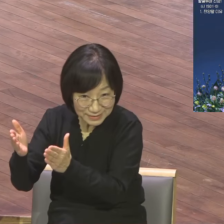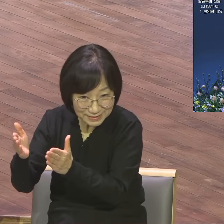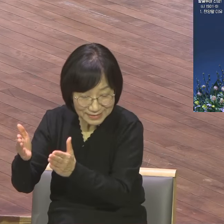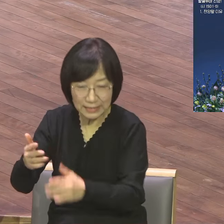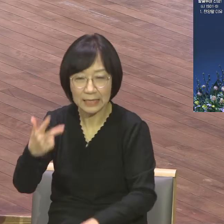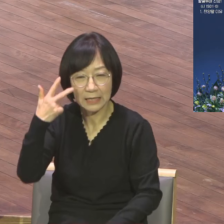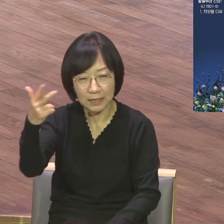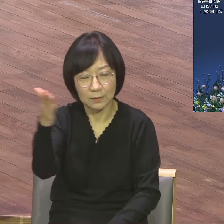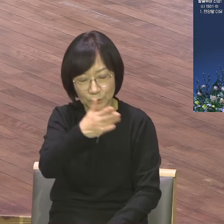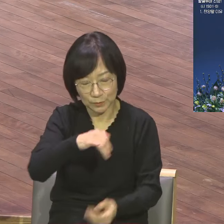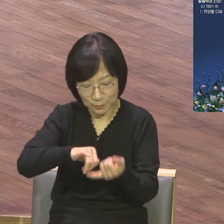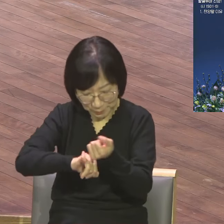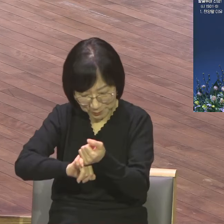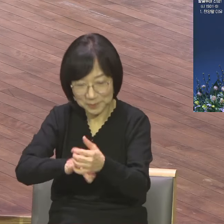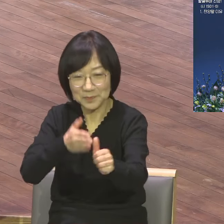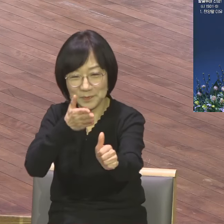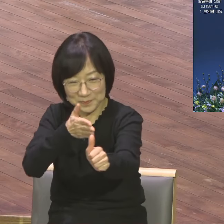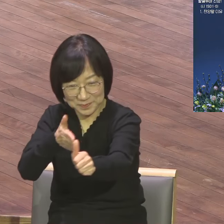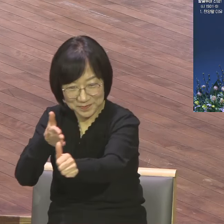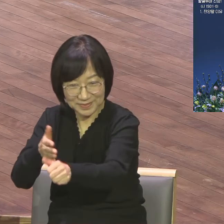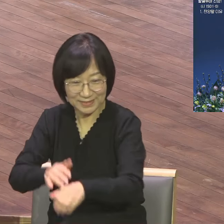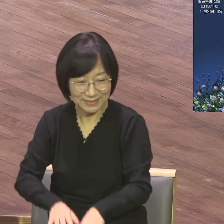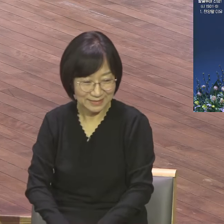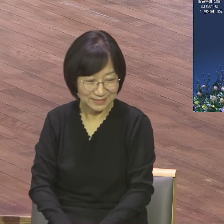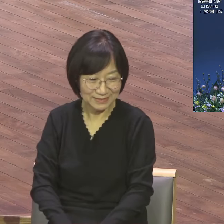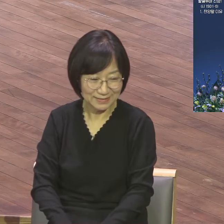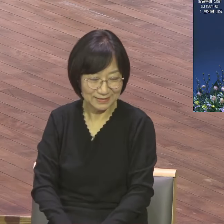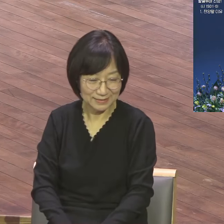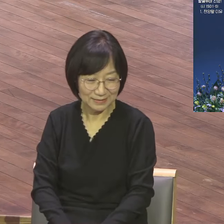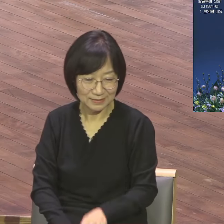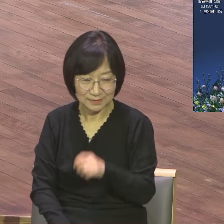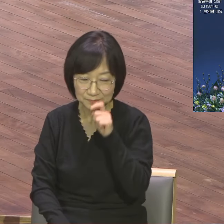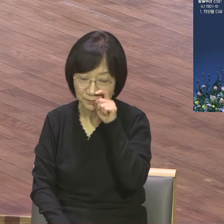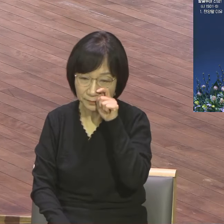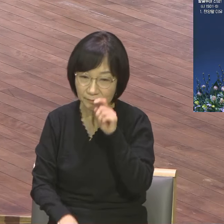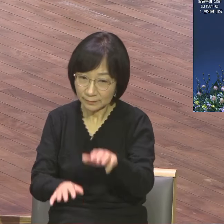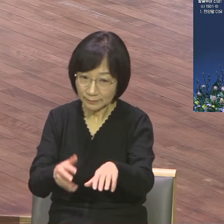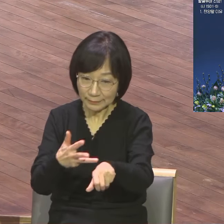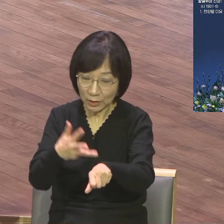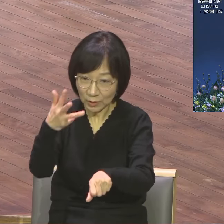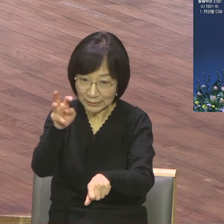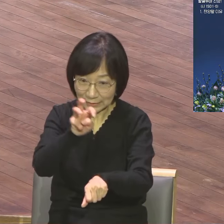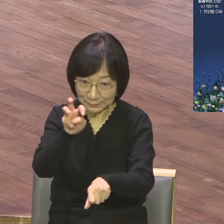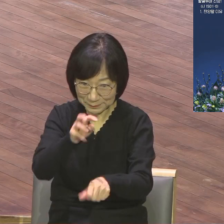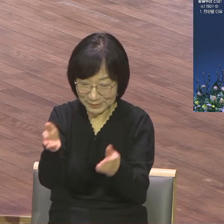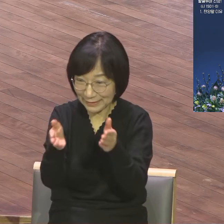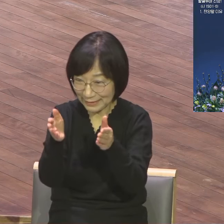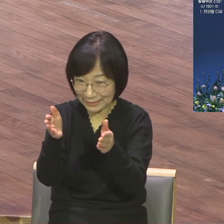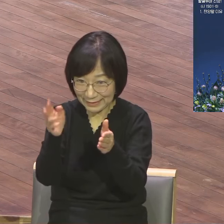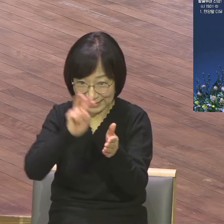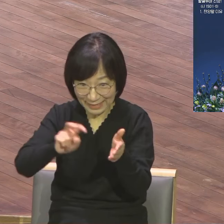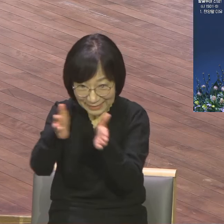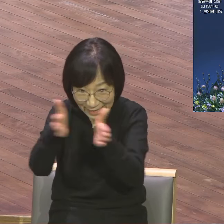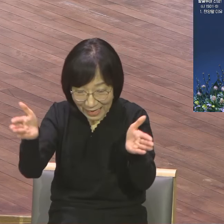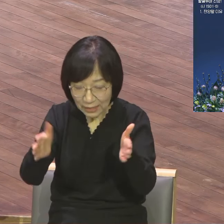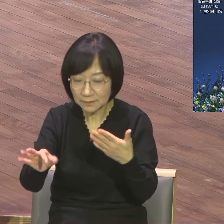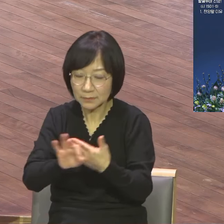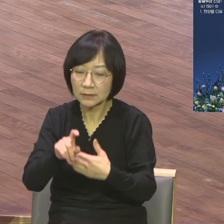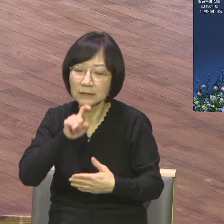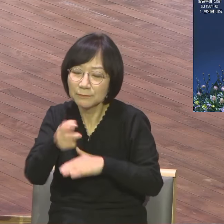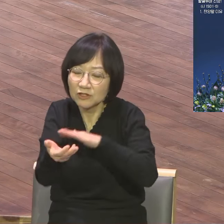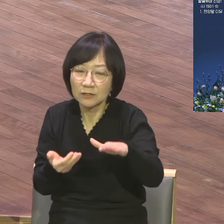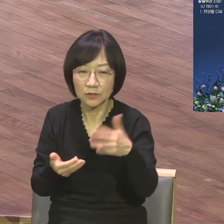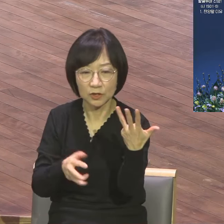하시기 바랍니다. 밤부터 찬양하면요 여러분 적어도 10분 전에 와야 돼. 아무리도 못하도 10분 전에 와서